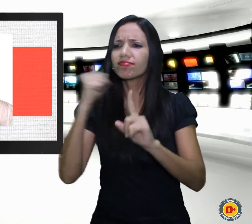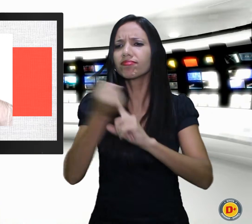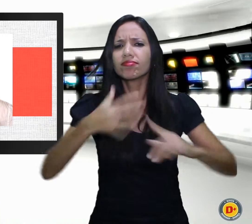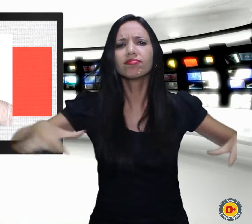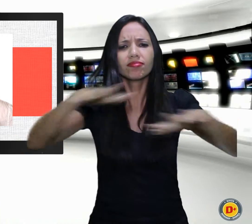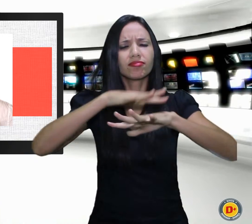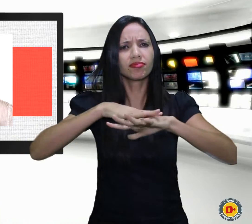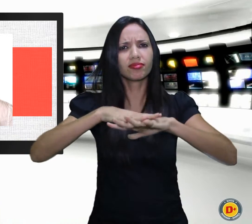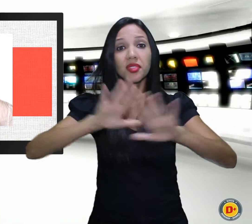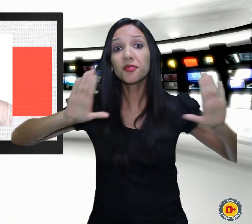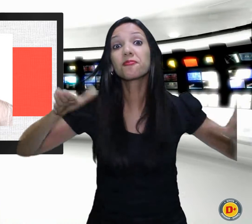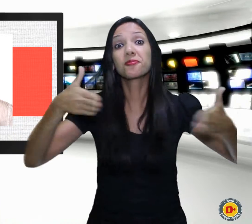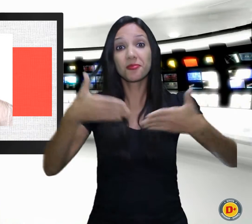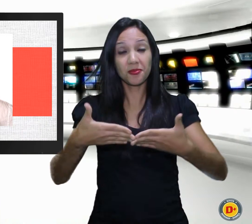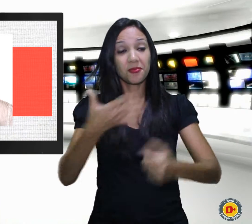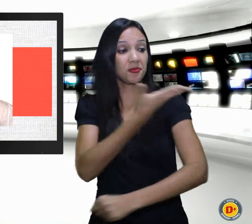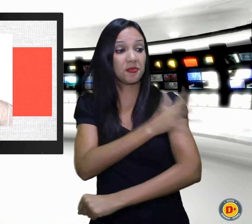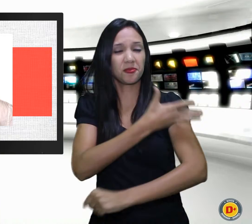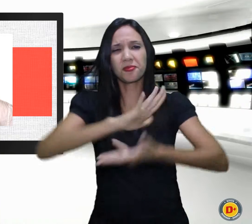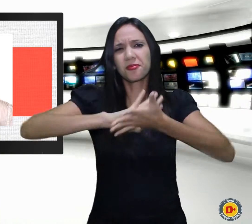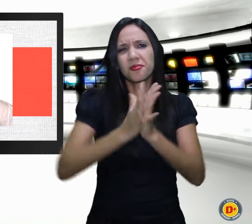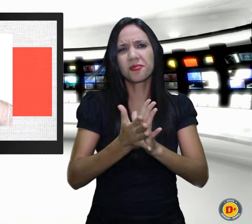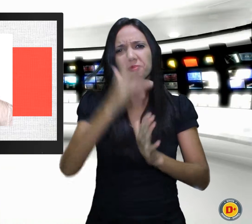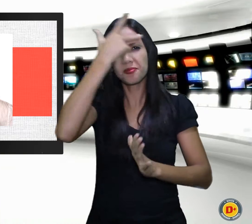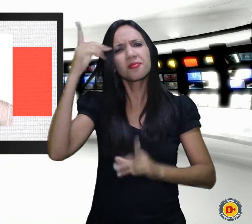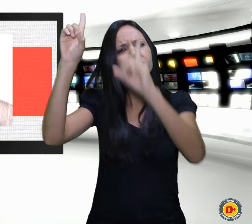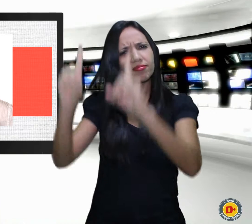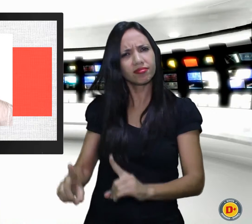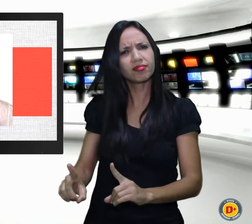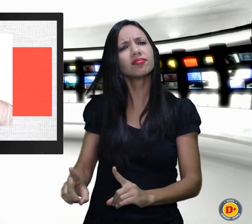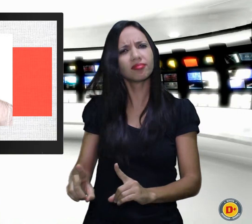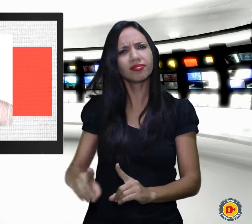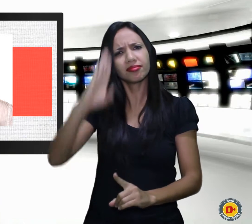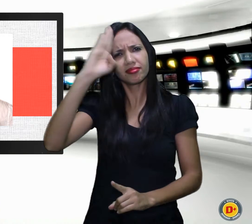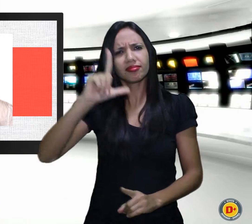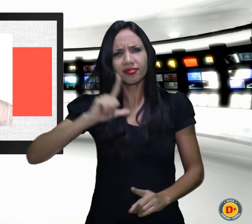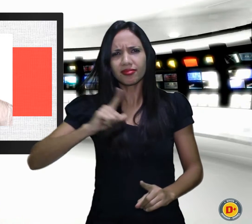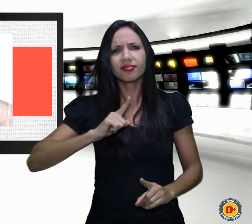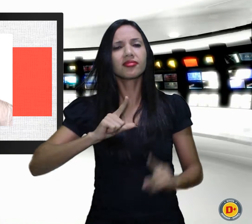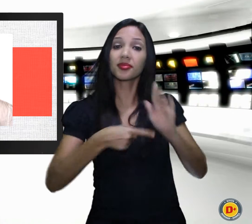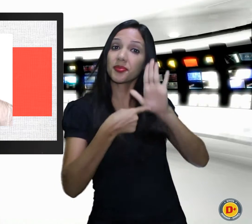Enfoquei o preconceito em relação às pessoas com deficiência, sobretudo no que diz respeito a expor-se ou